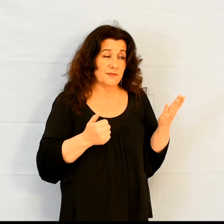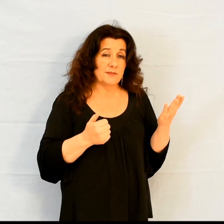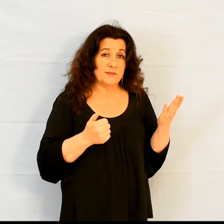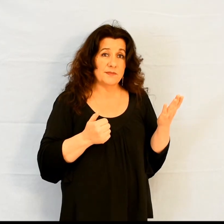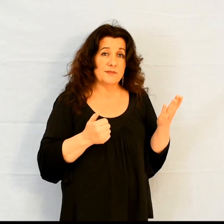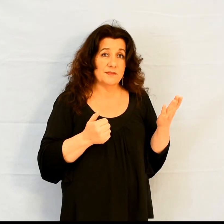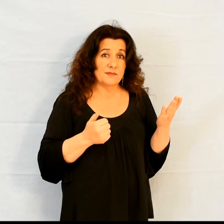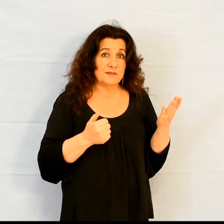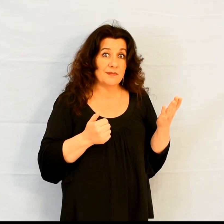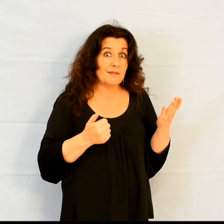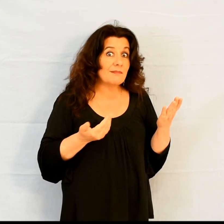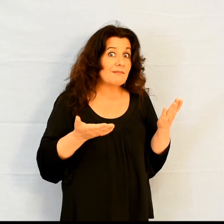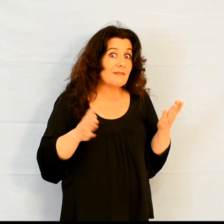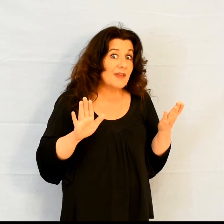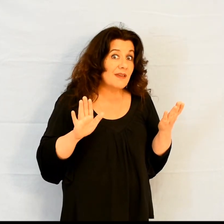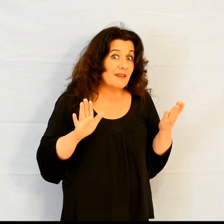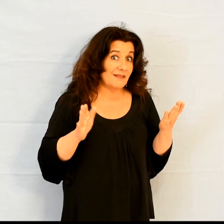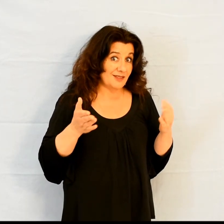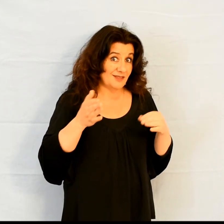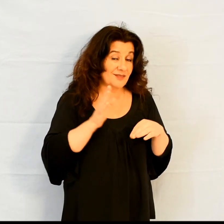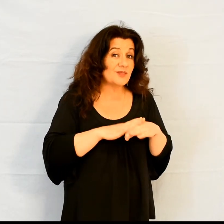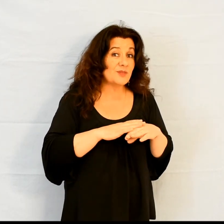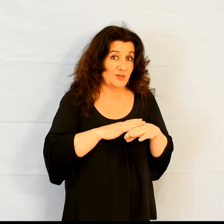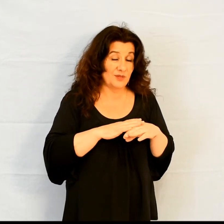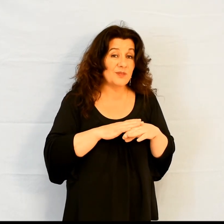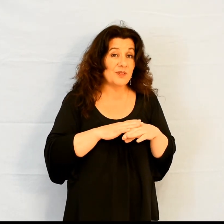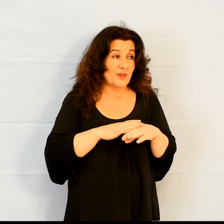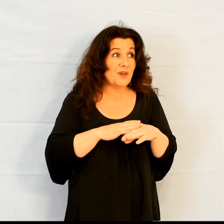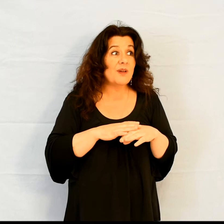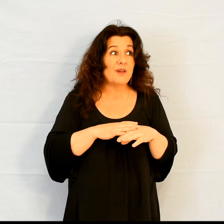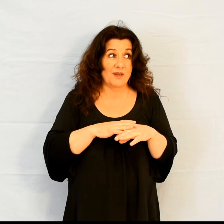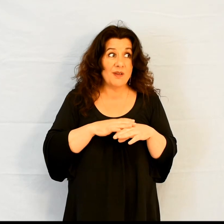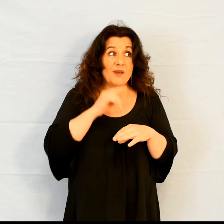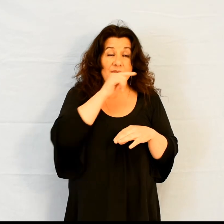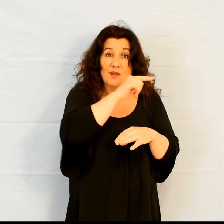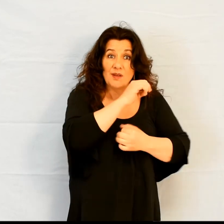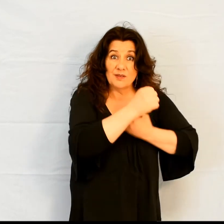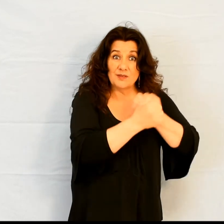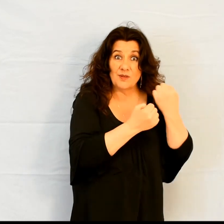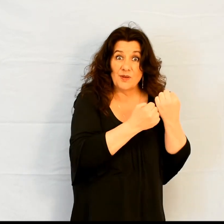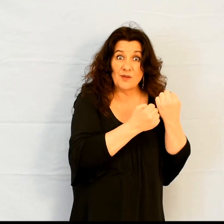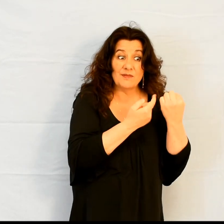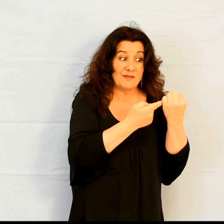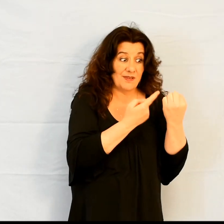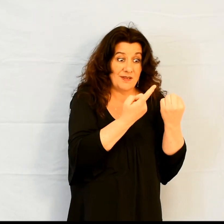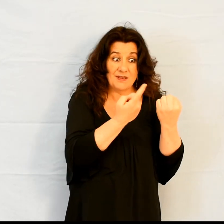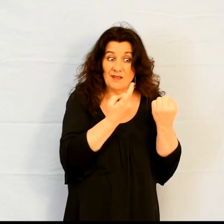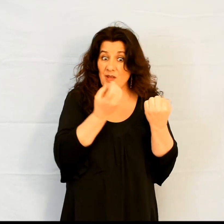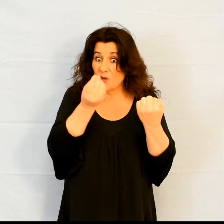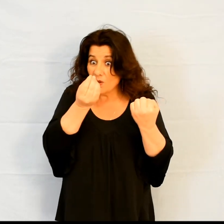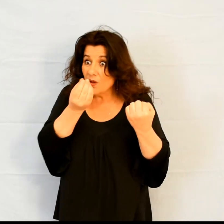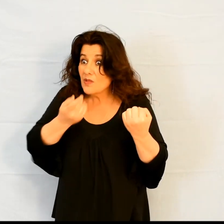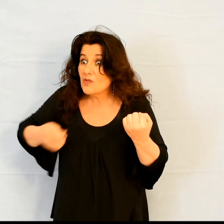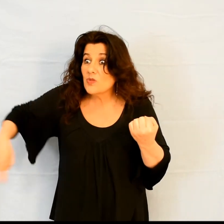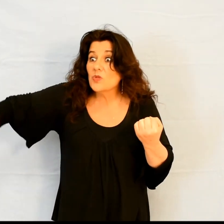En fait, c'étaient nos souffrances qu'il portait, nos douleurs dont il était chargé.